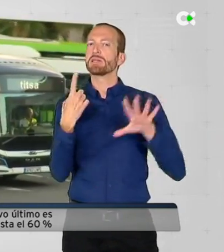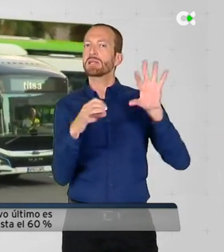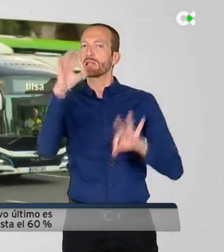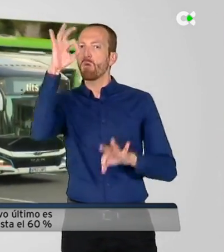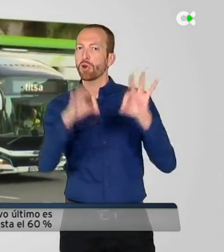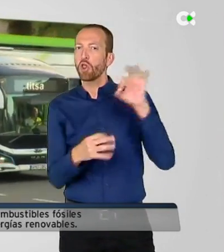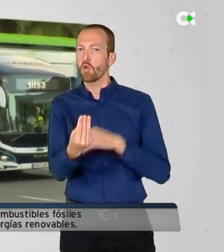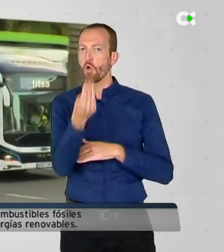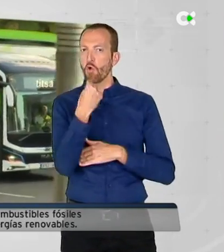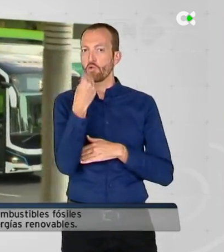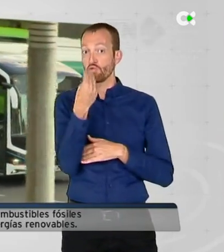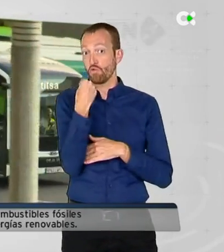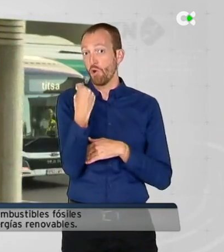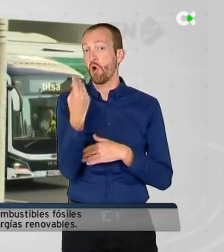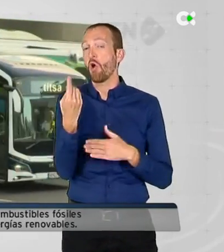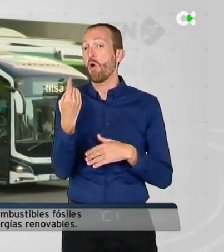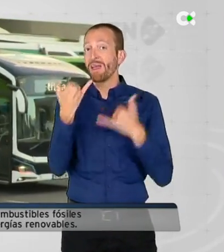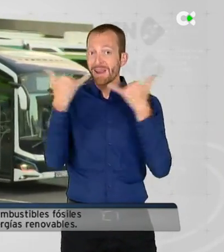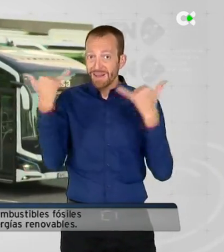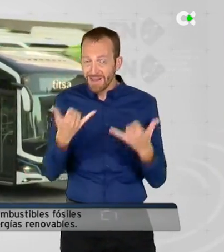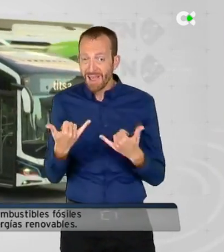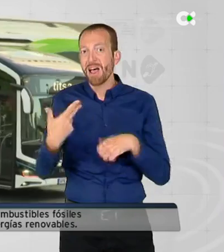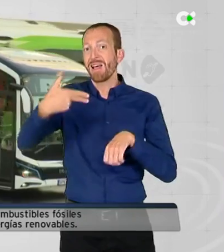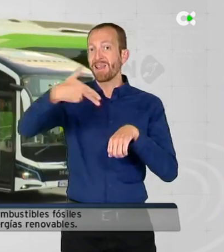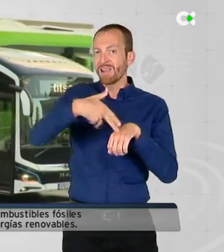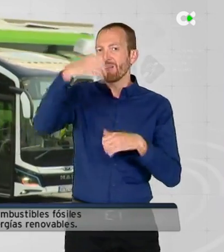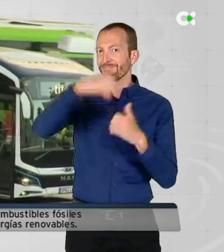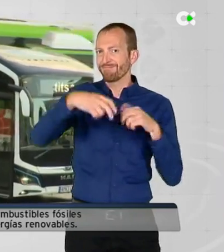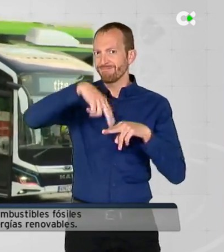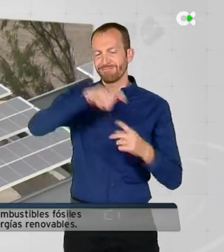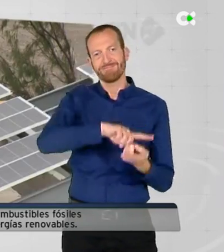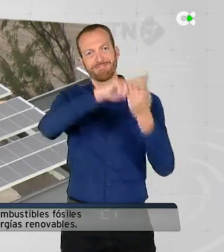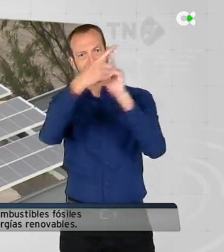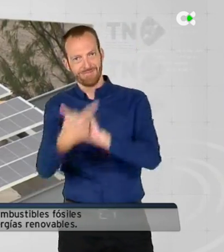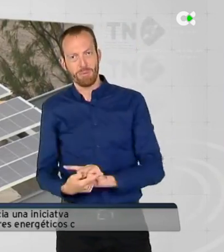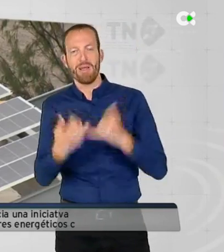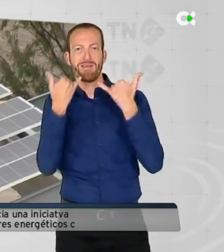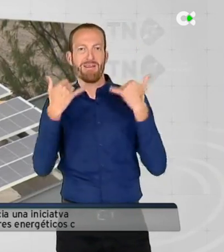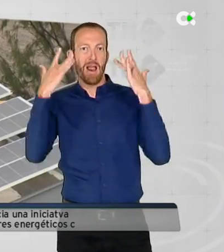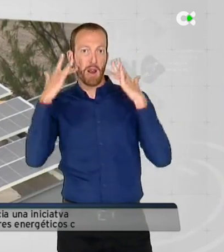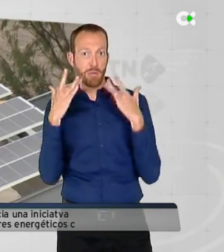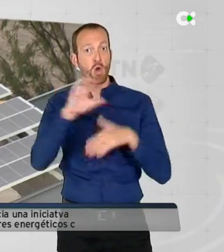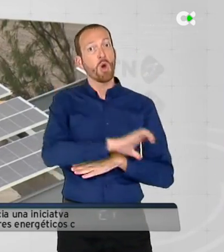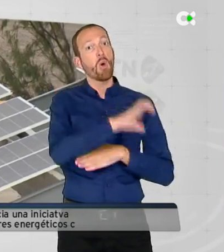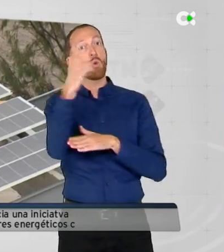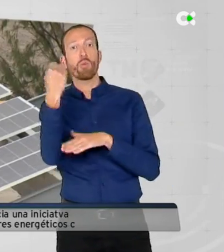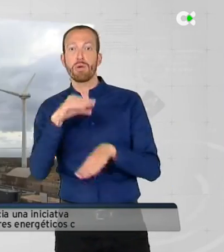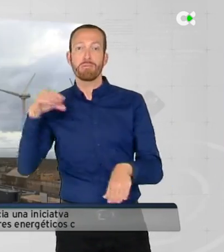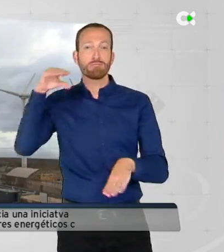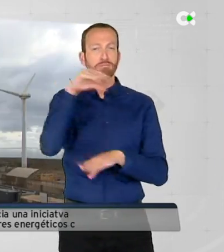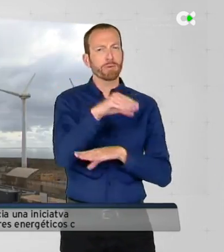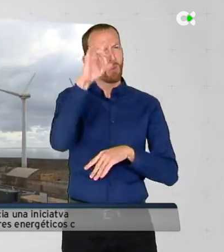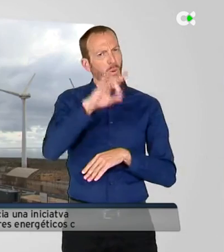el 60% del consumo de combustibles fósiles por el de las energías renovables. Bruselas financia una